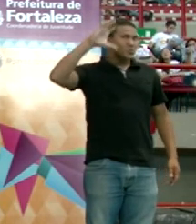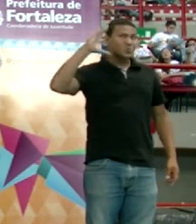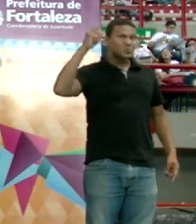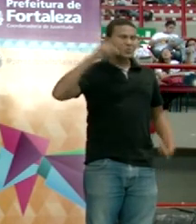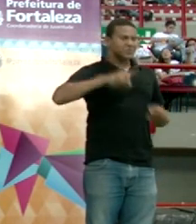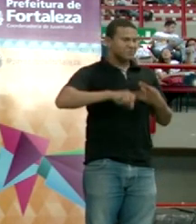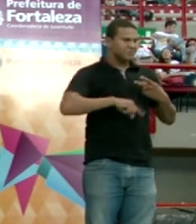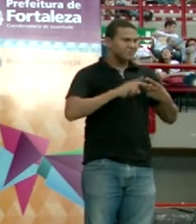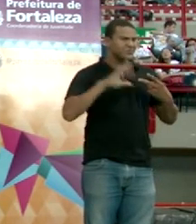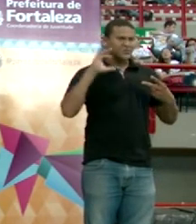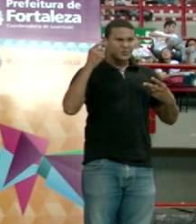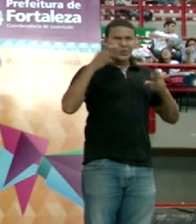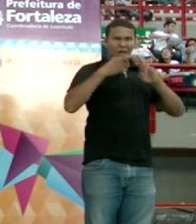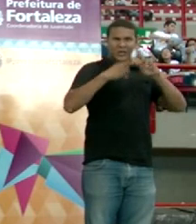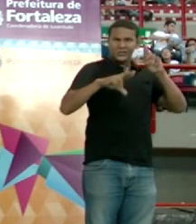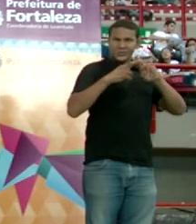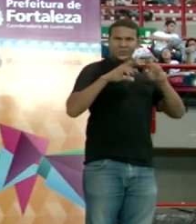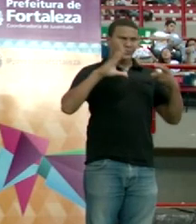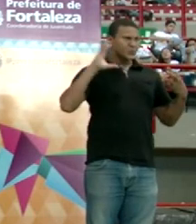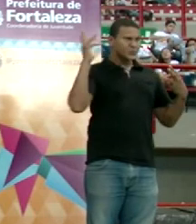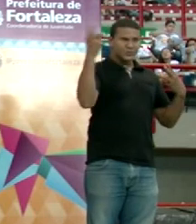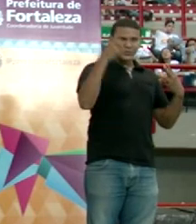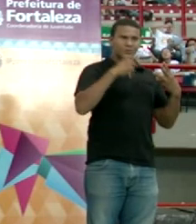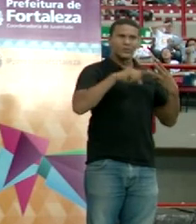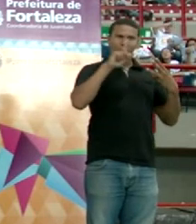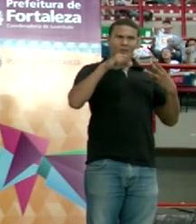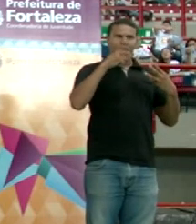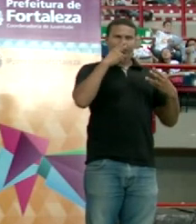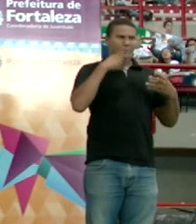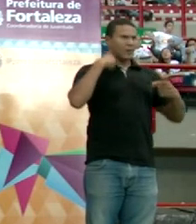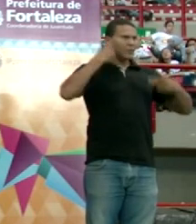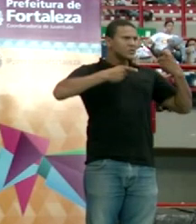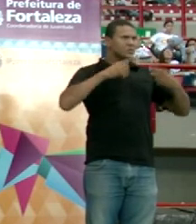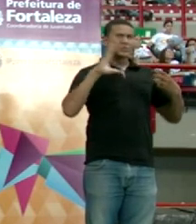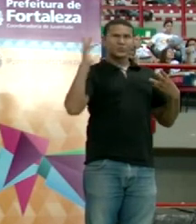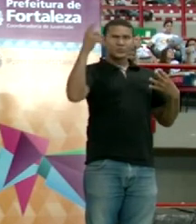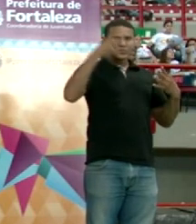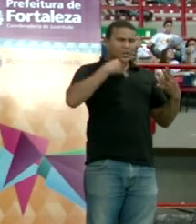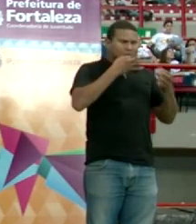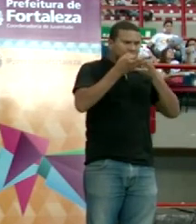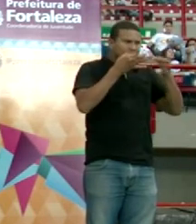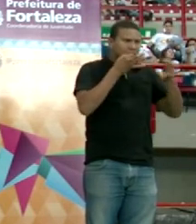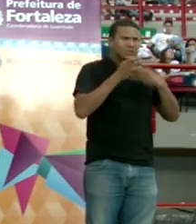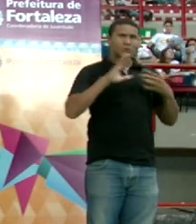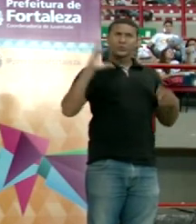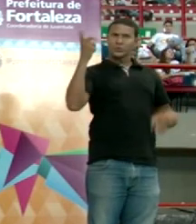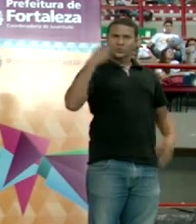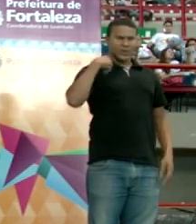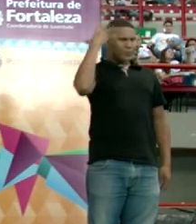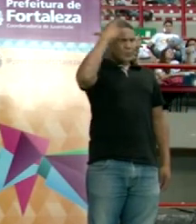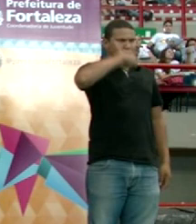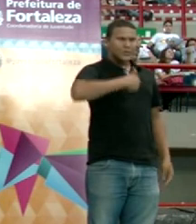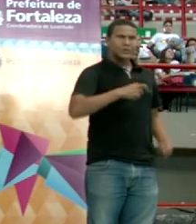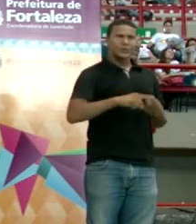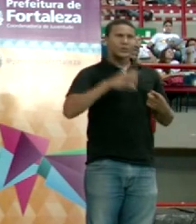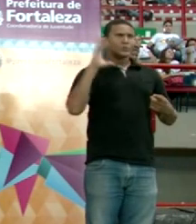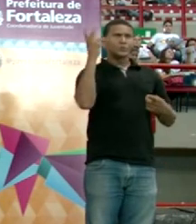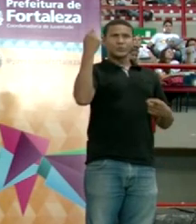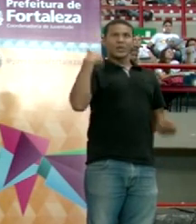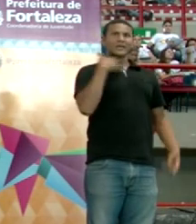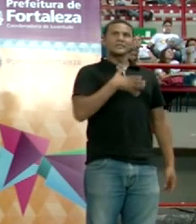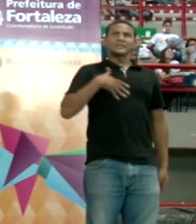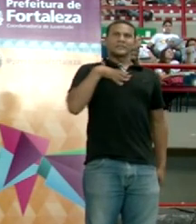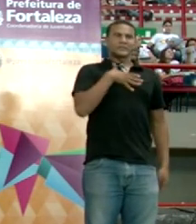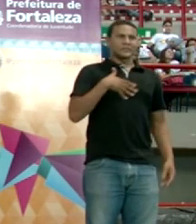religioso, todo mundo é politicamente correto, todo mundo é crítico, todo mundo é bonito, todo mundo é